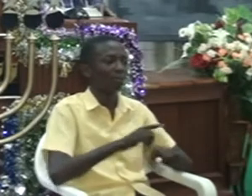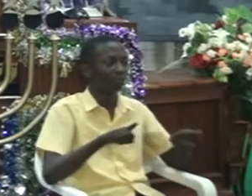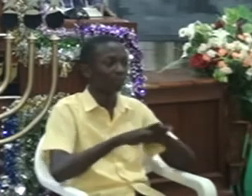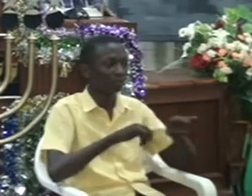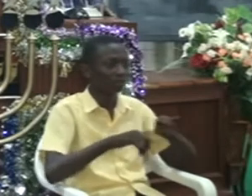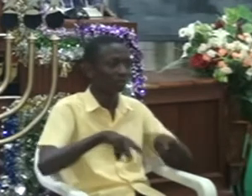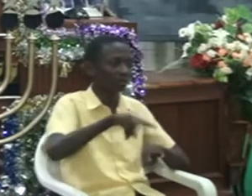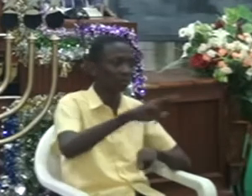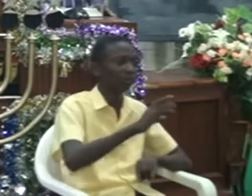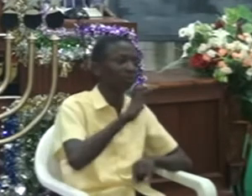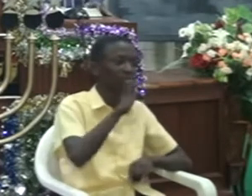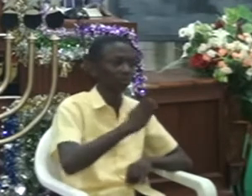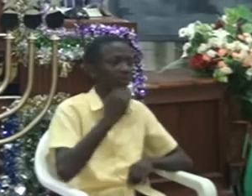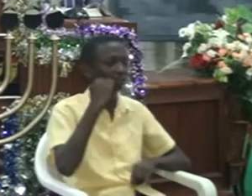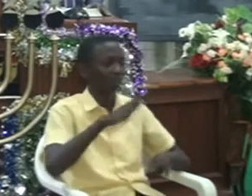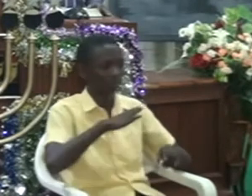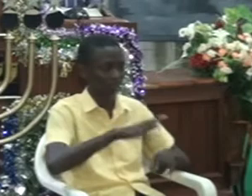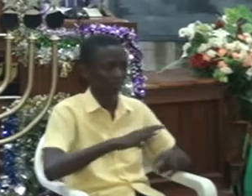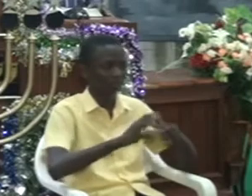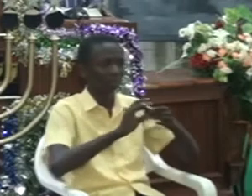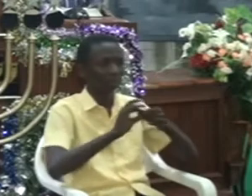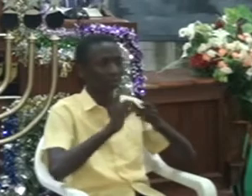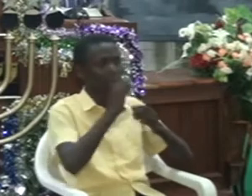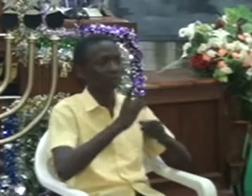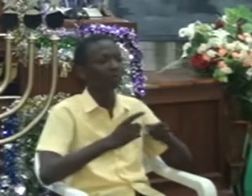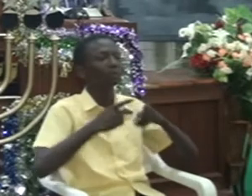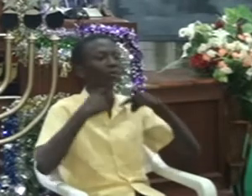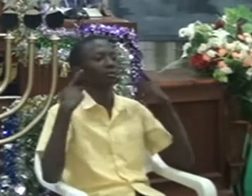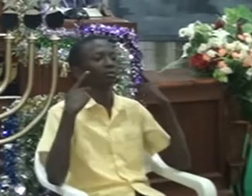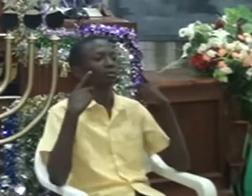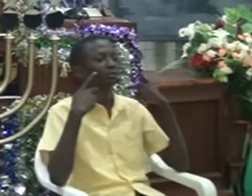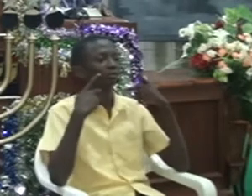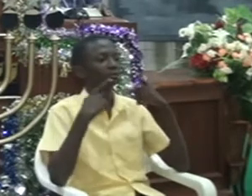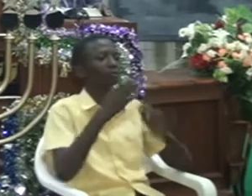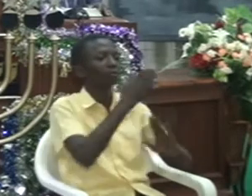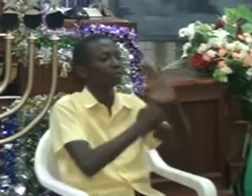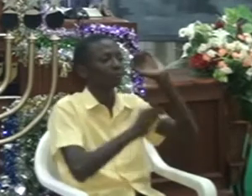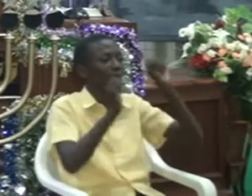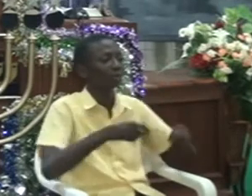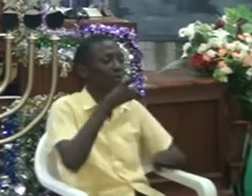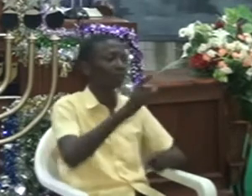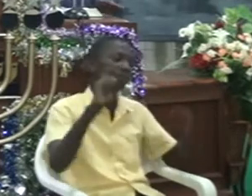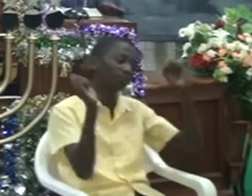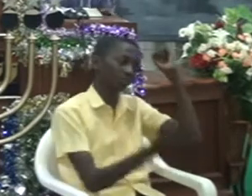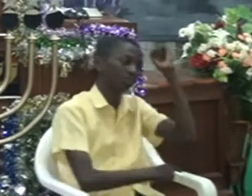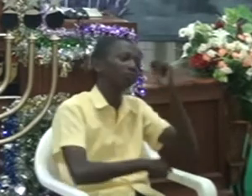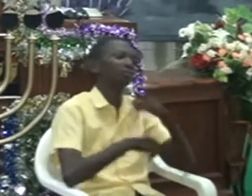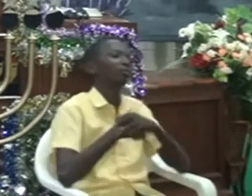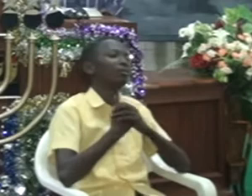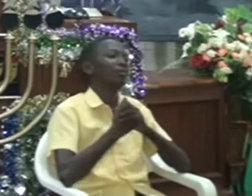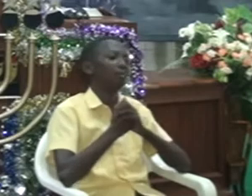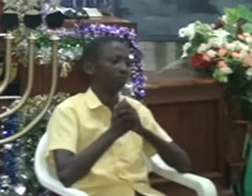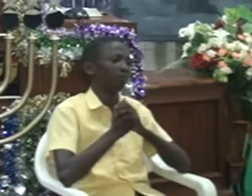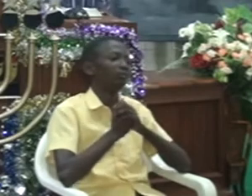vous êtes la femme d'un pasteur, ataka mawe unakuwa ka bibi ya mchungaji. Dieu peut te punir. Mungu anaweza kukupa